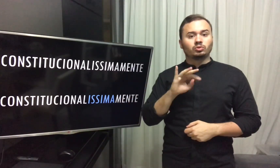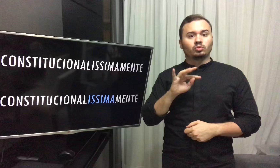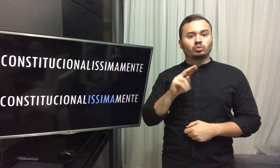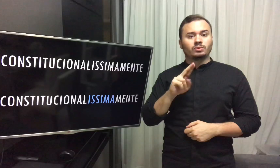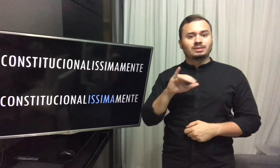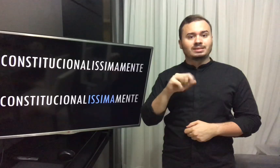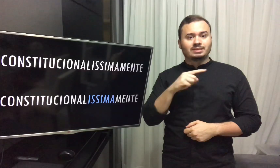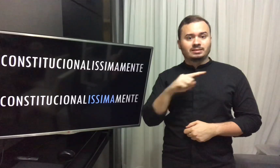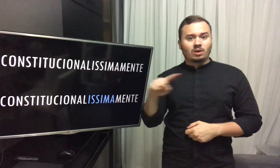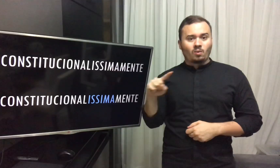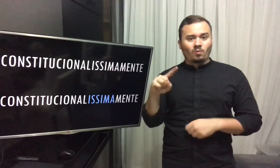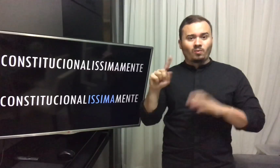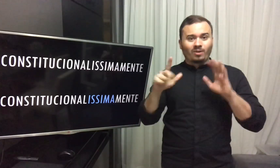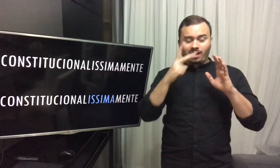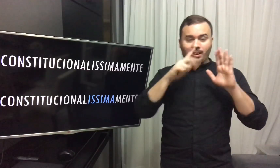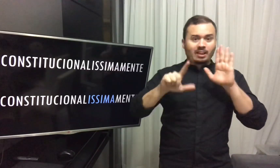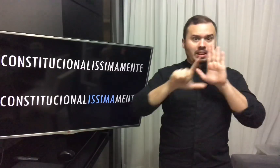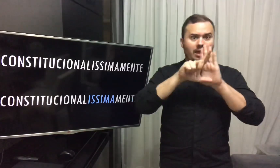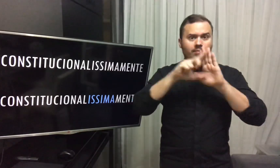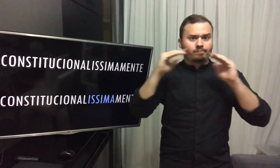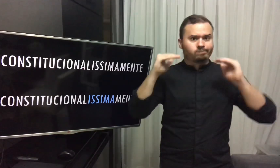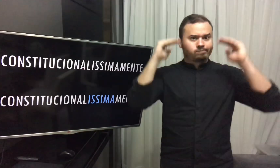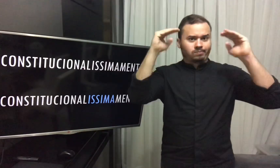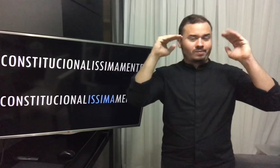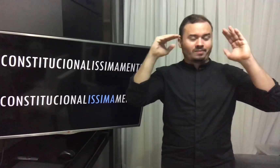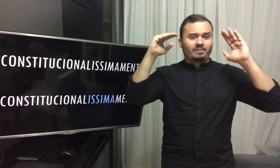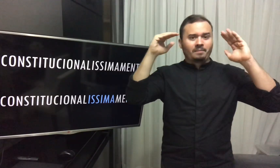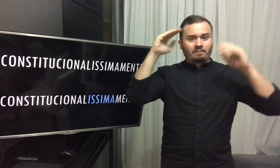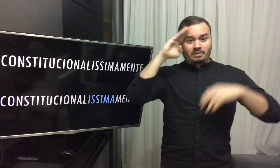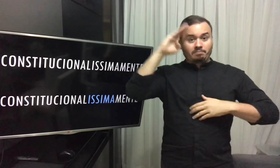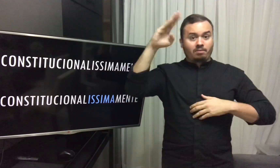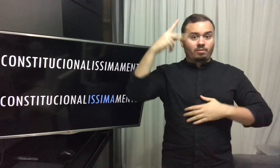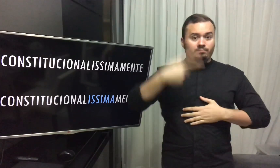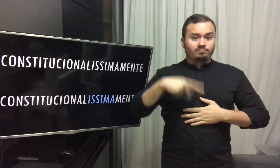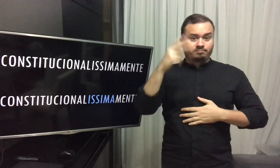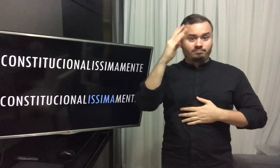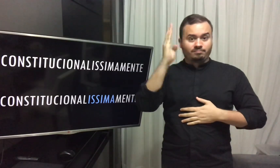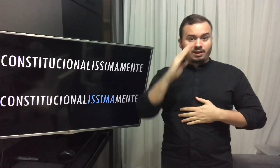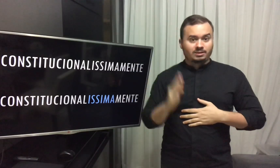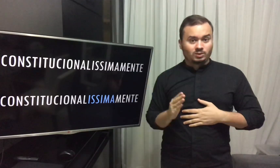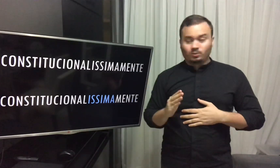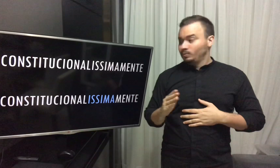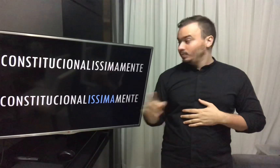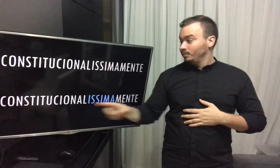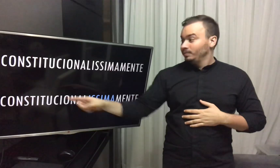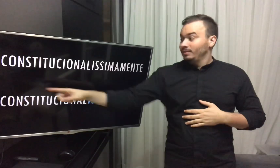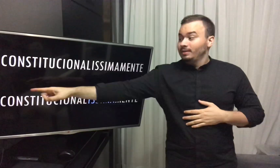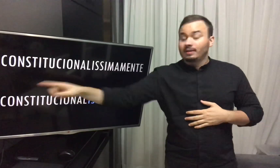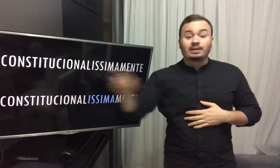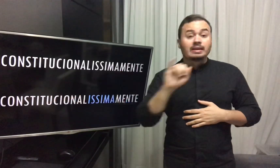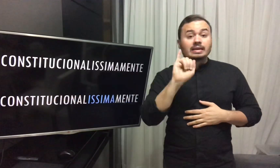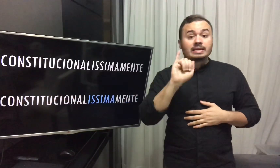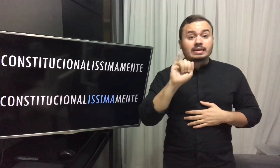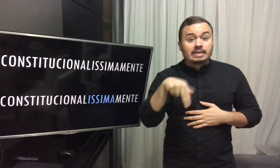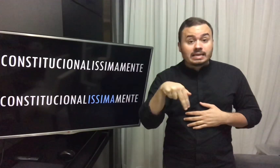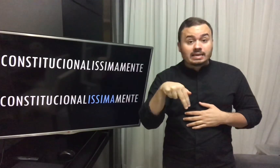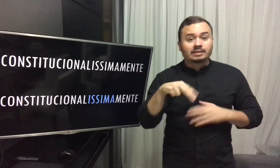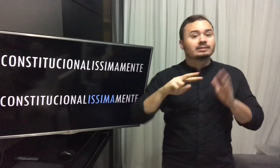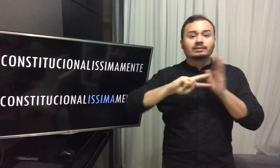partes compõem essa palavra, né? A principal delas se remete à Constituição do nosso país. E